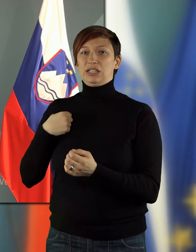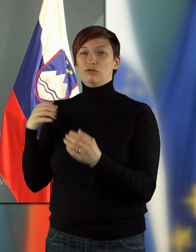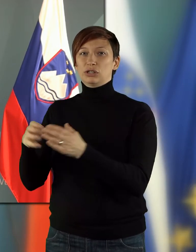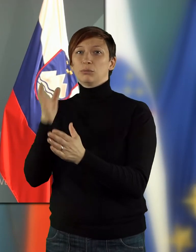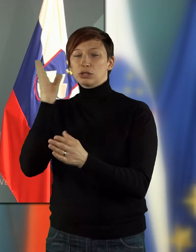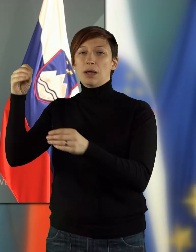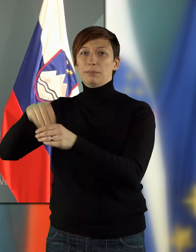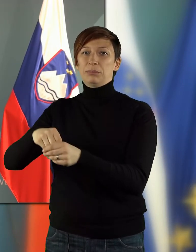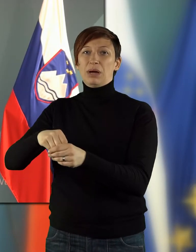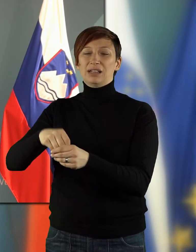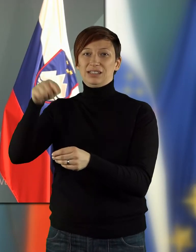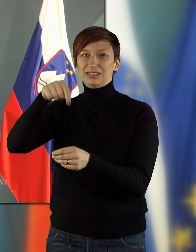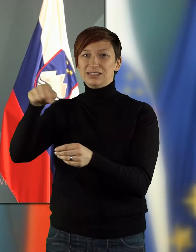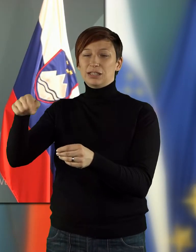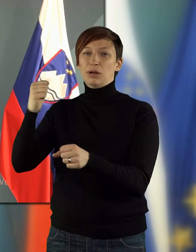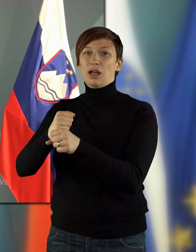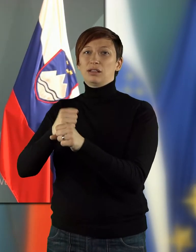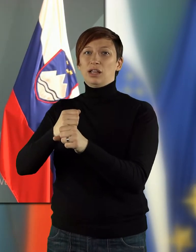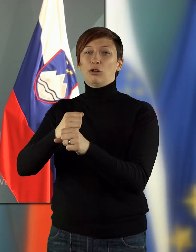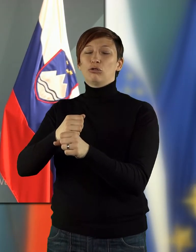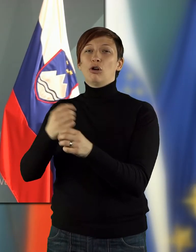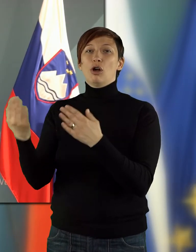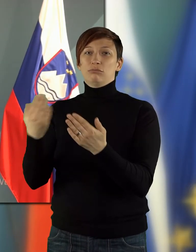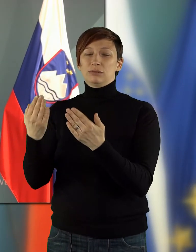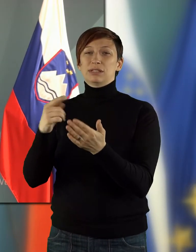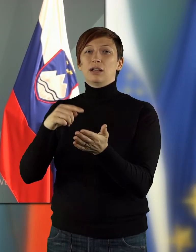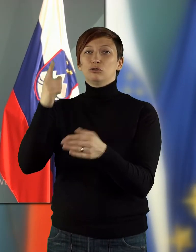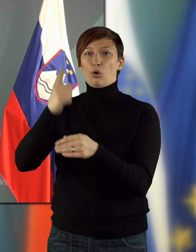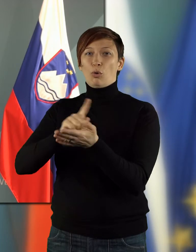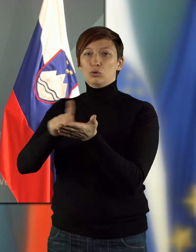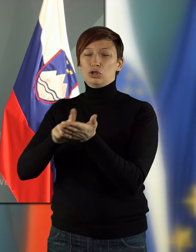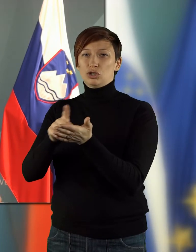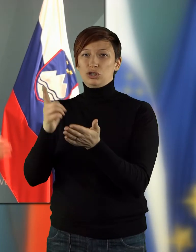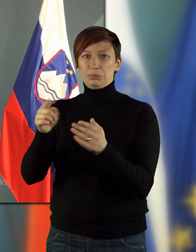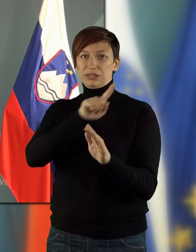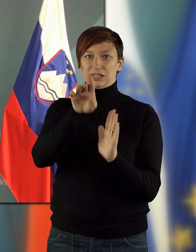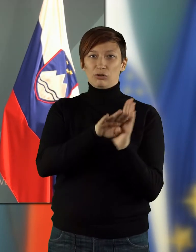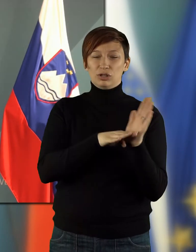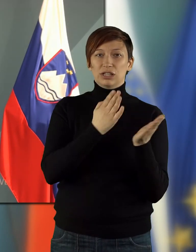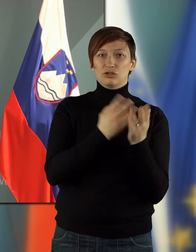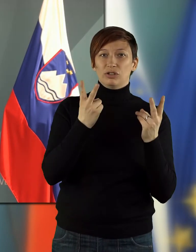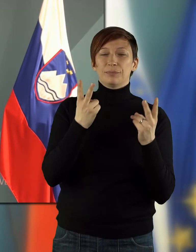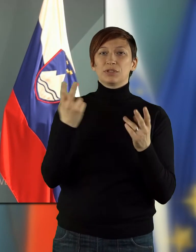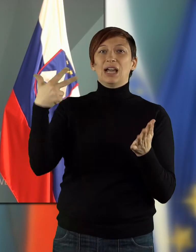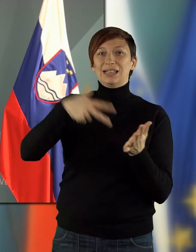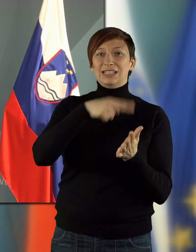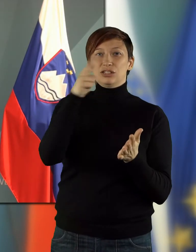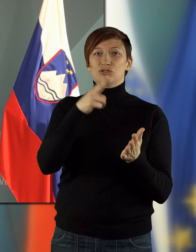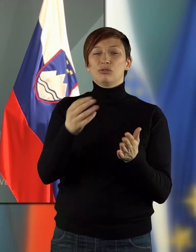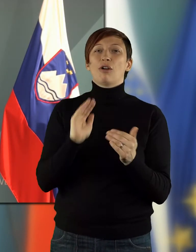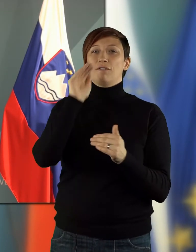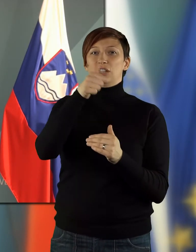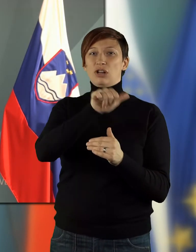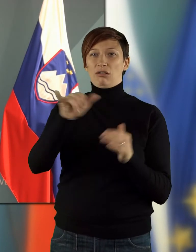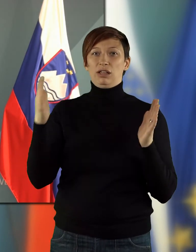vojski, ki bo za pripadnike, tiste, ki imajo delovno razmerje za določen čas, pomenil, če bi zakonodaja že veljala, okoli